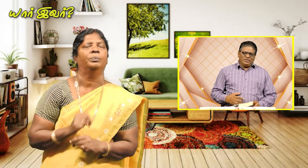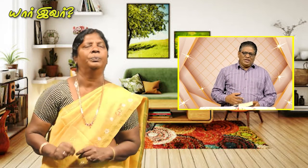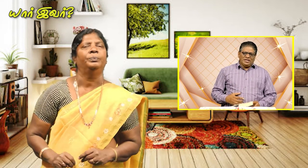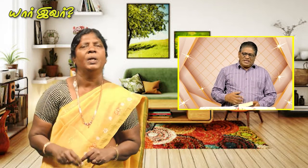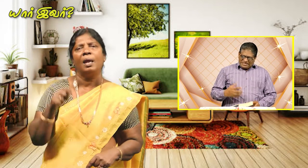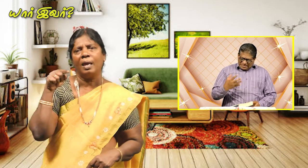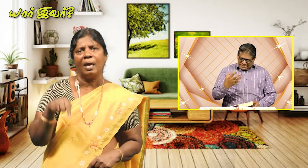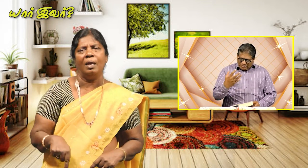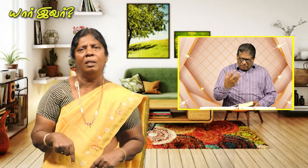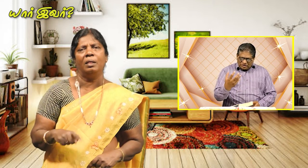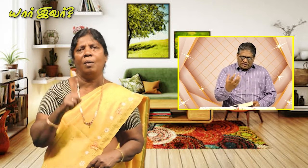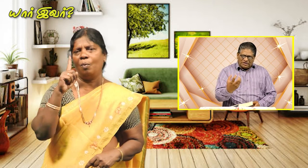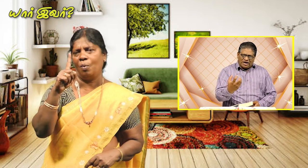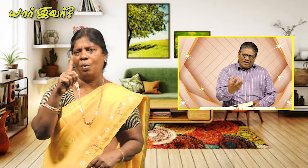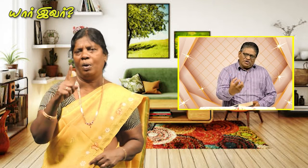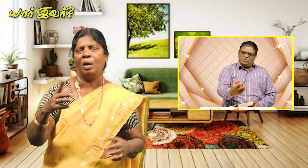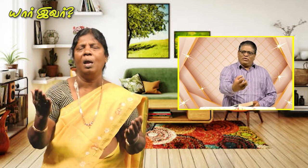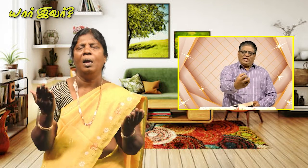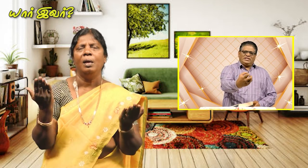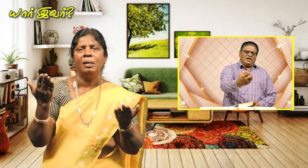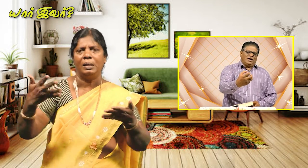மாற்றும். இந்த ஒரு